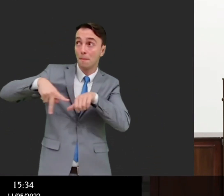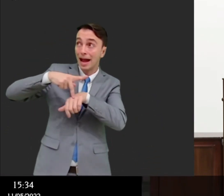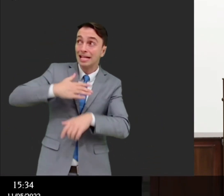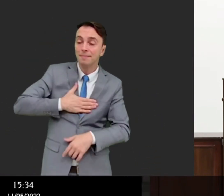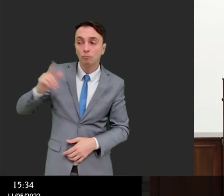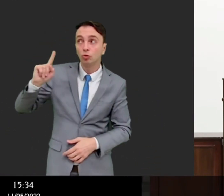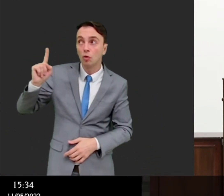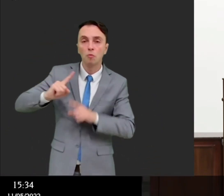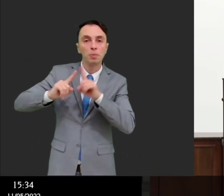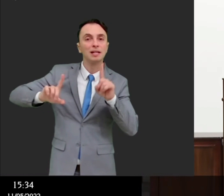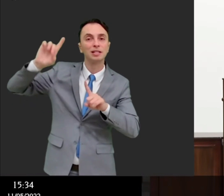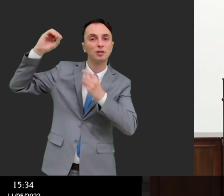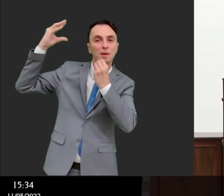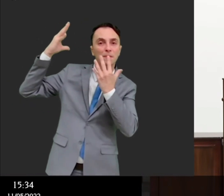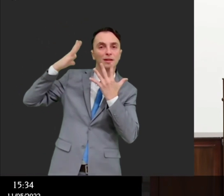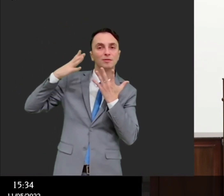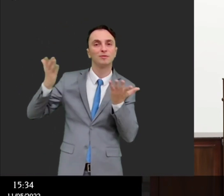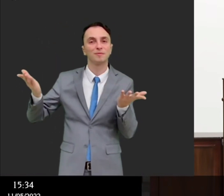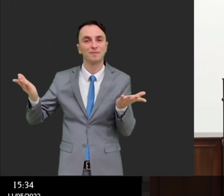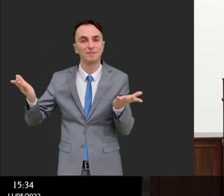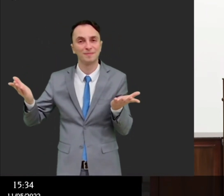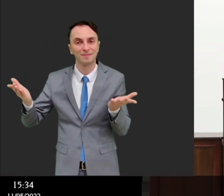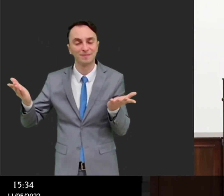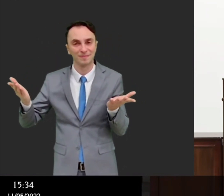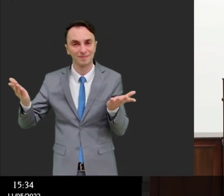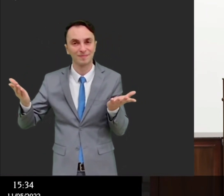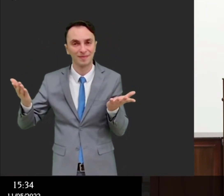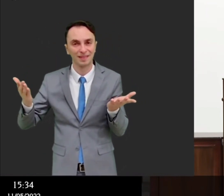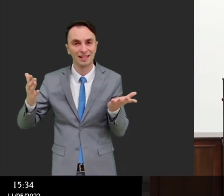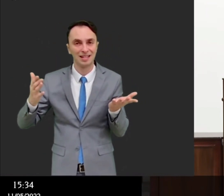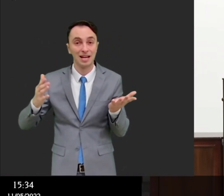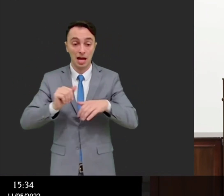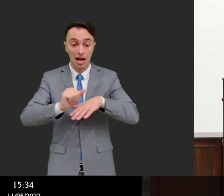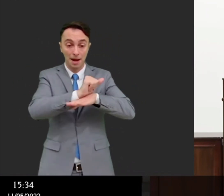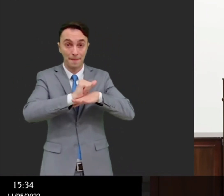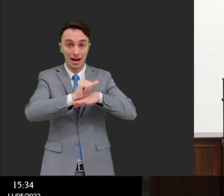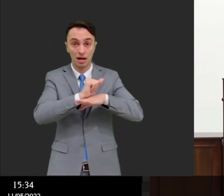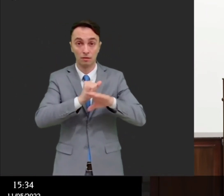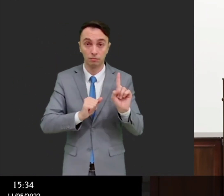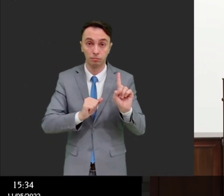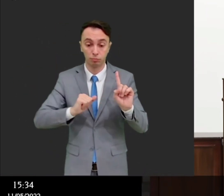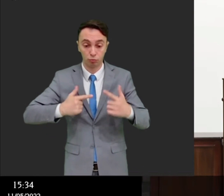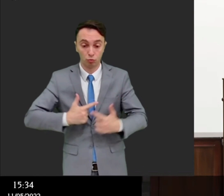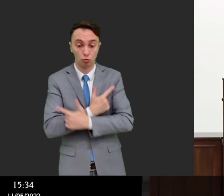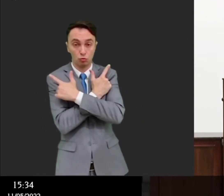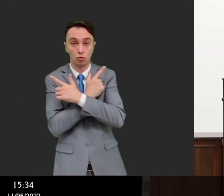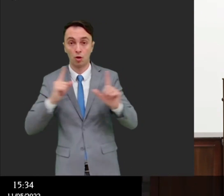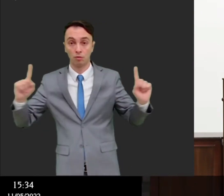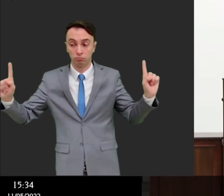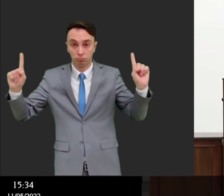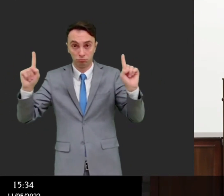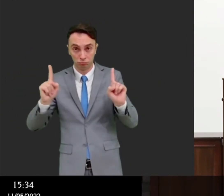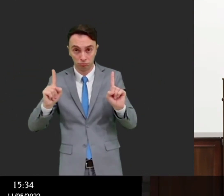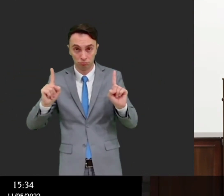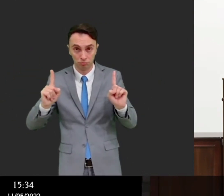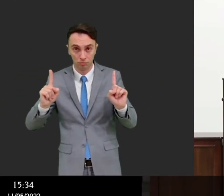com Ló, ele disse: se você for à esquerda, eu vou à direita. Se você for aqui à direita, eu vou à esquerda. Por